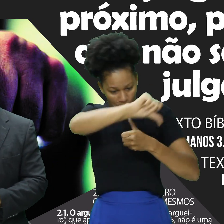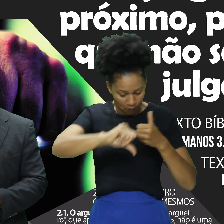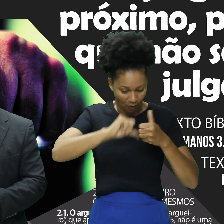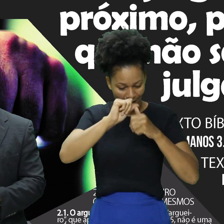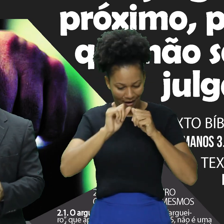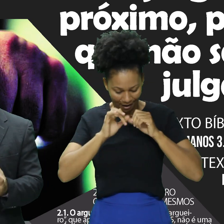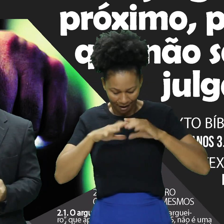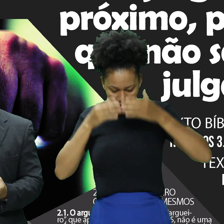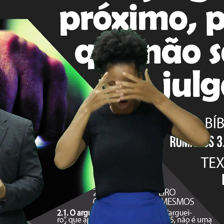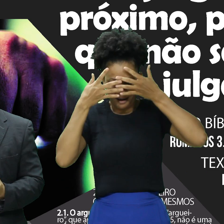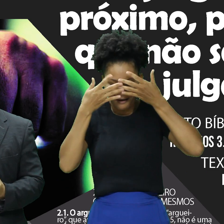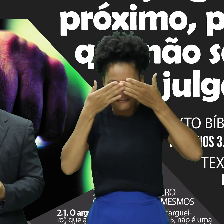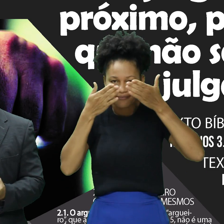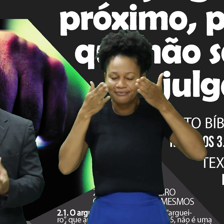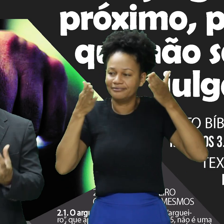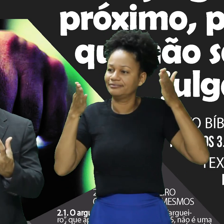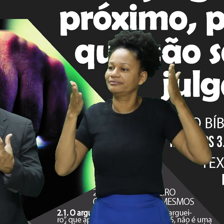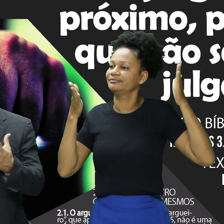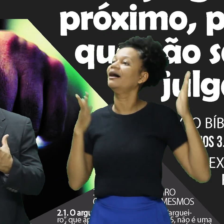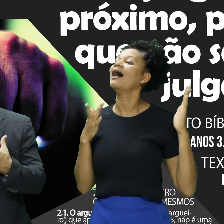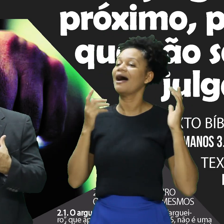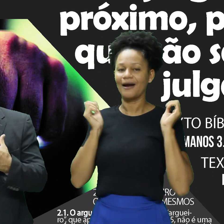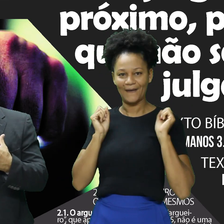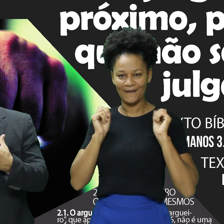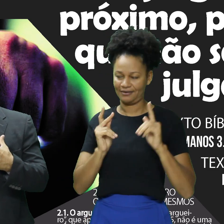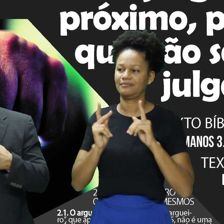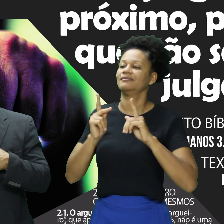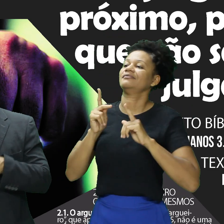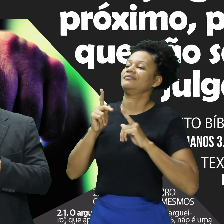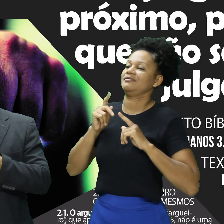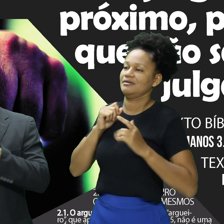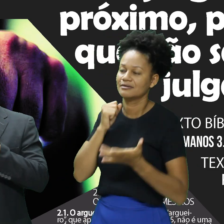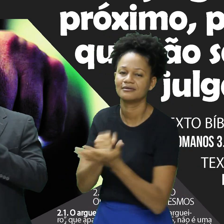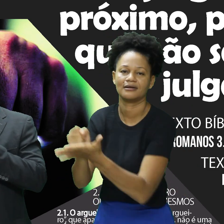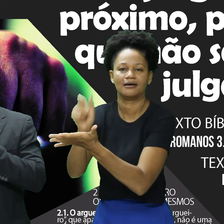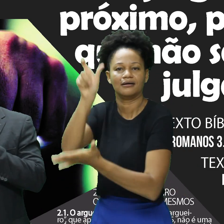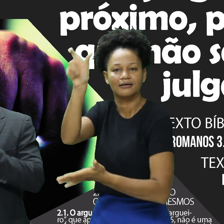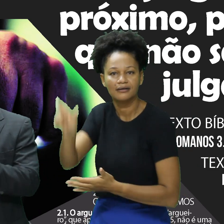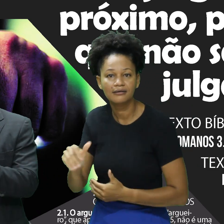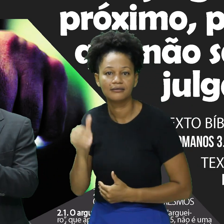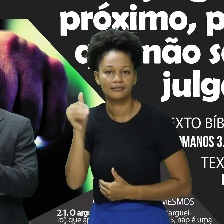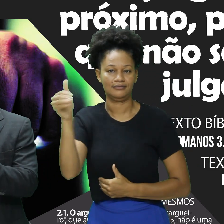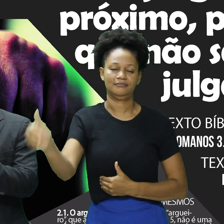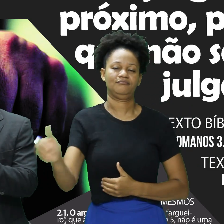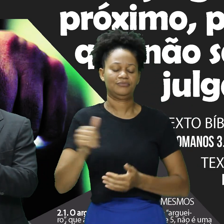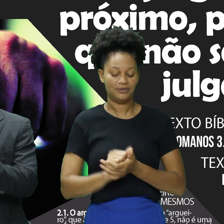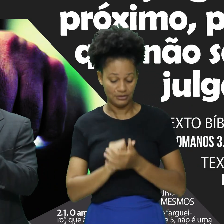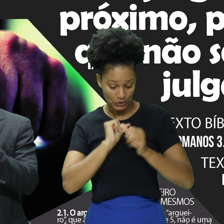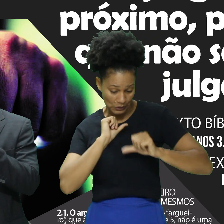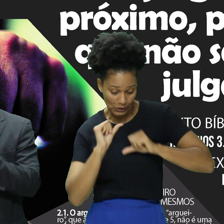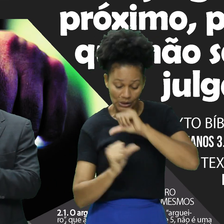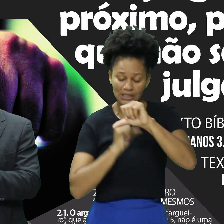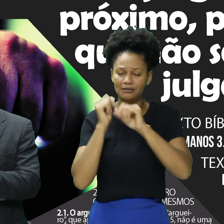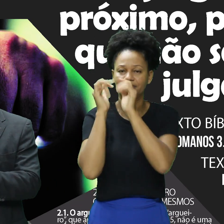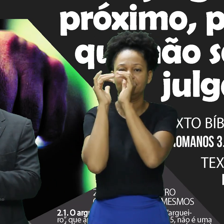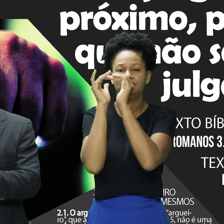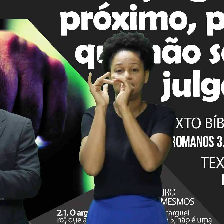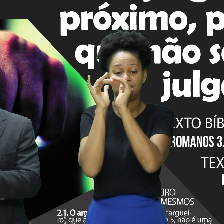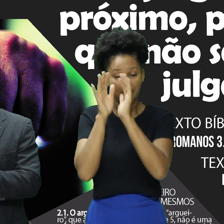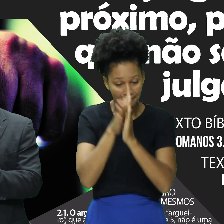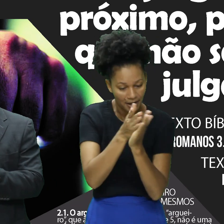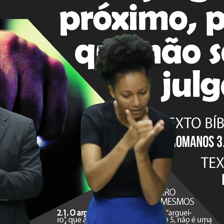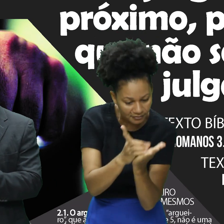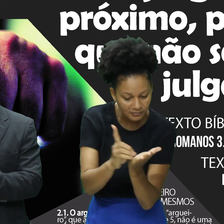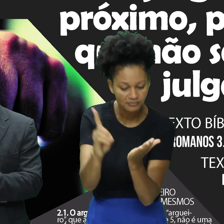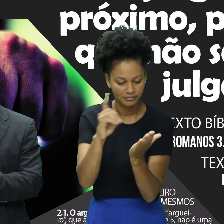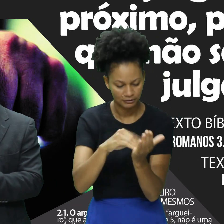próximo. Eu preciso me consertar, eu preciso me ajeitar e transformar minha mente através da palavra de